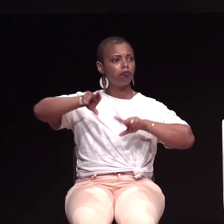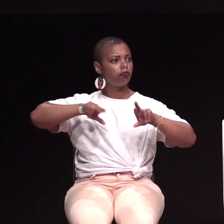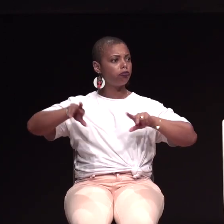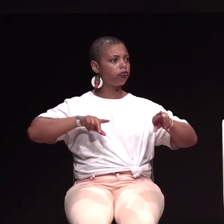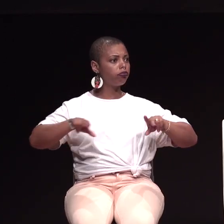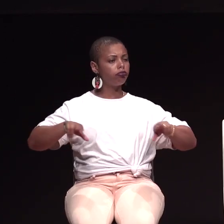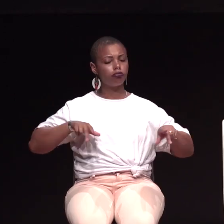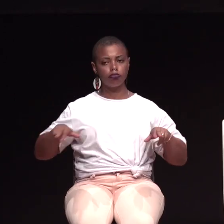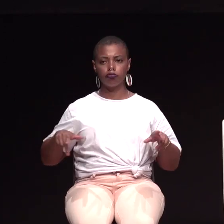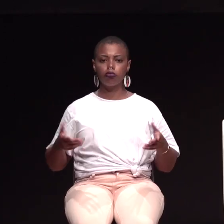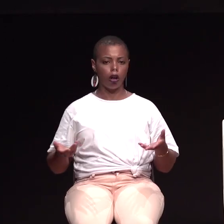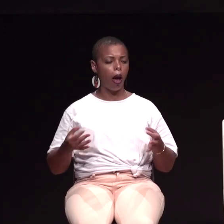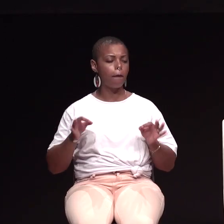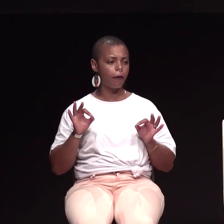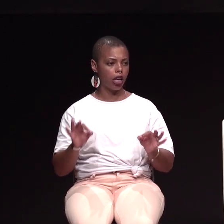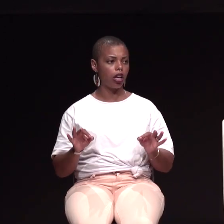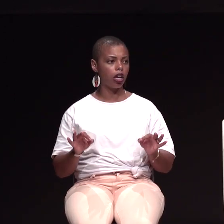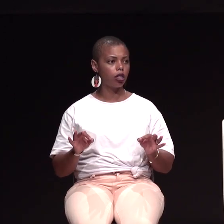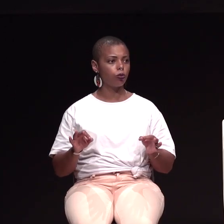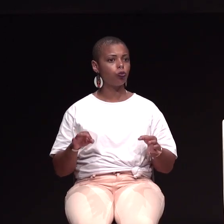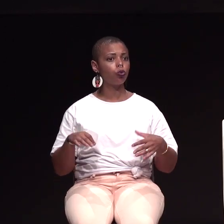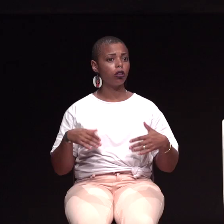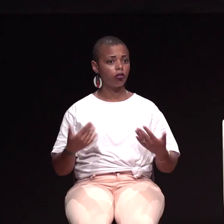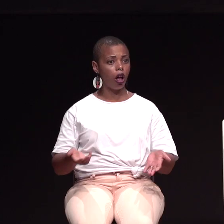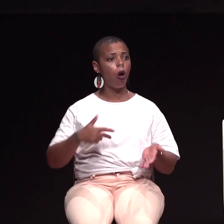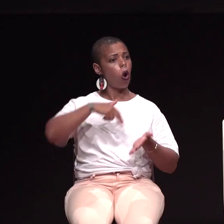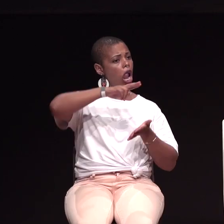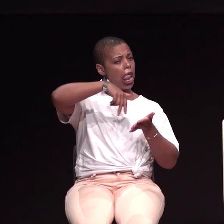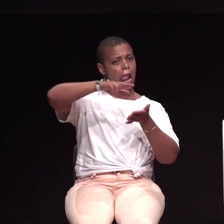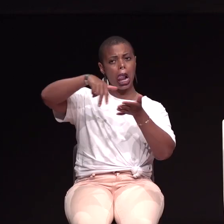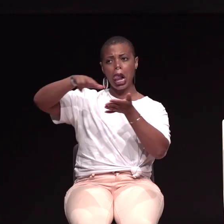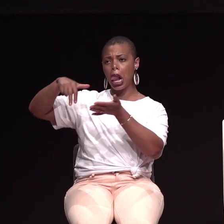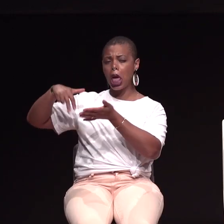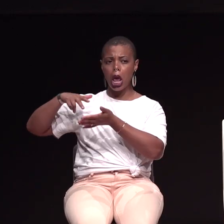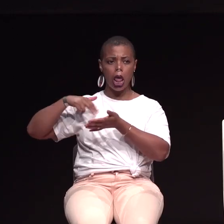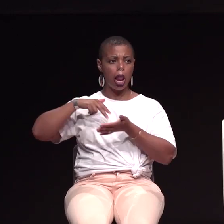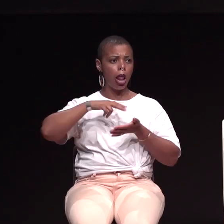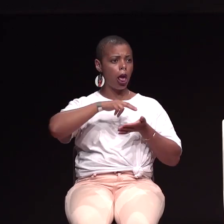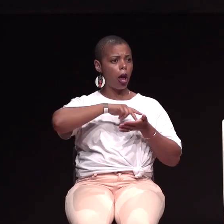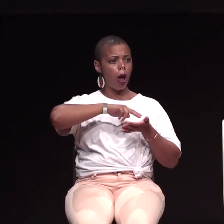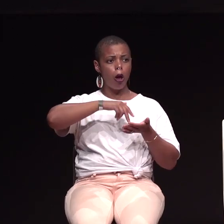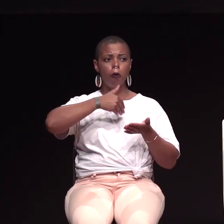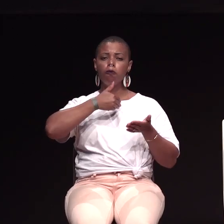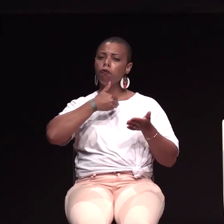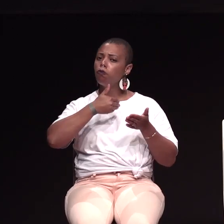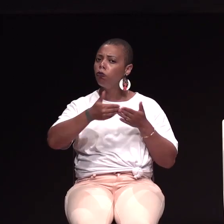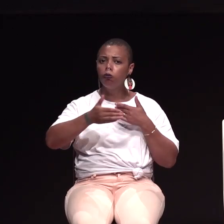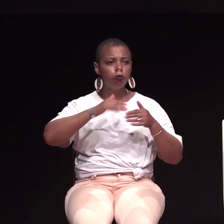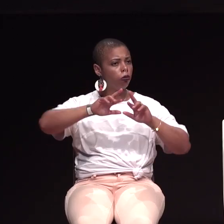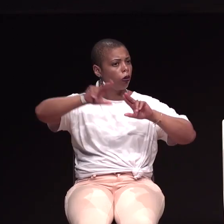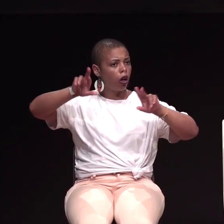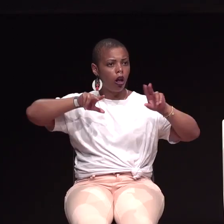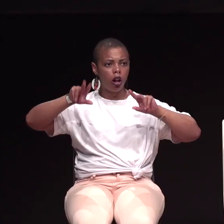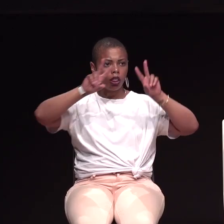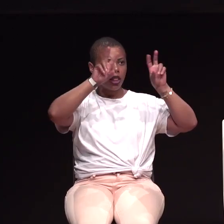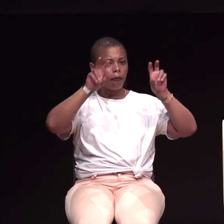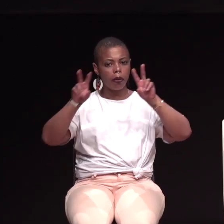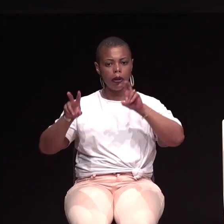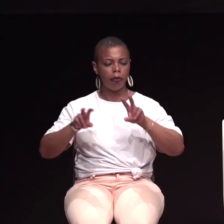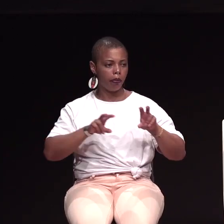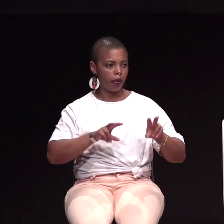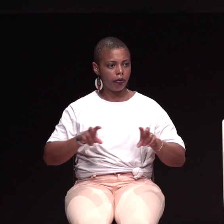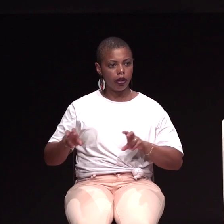então, de ler as mais diversas pontos de partida, né,